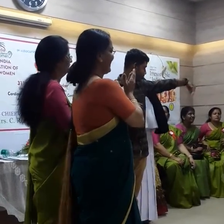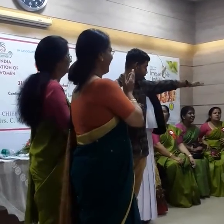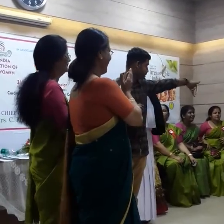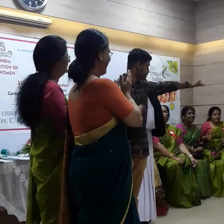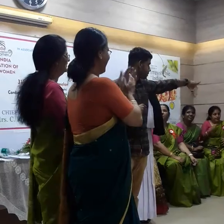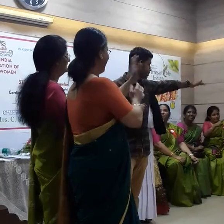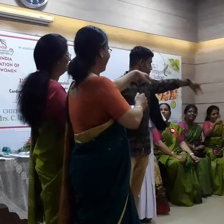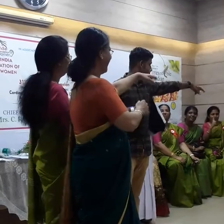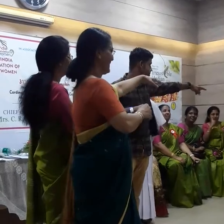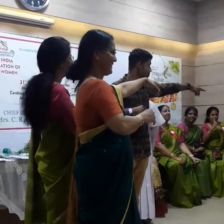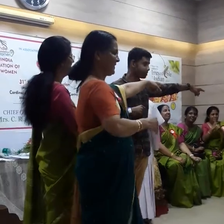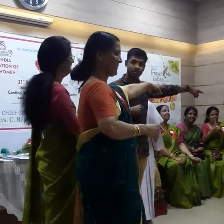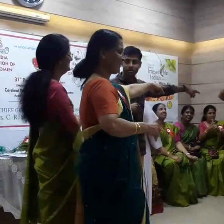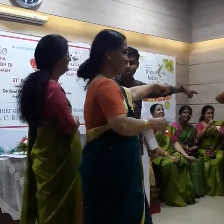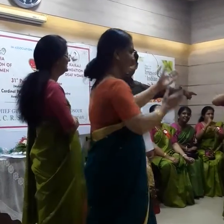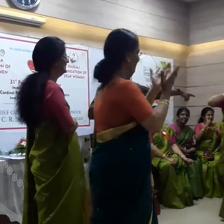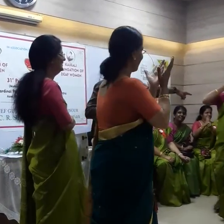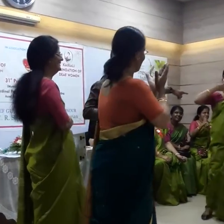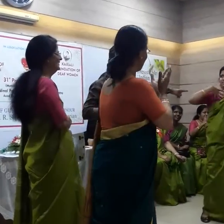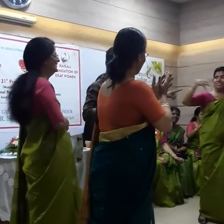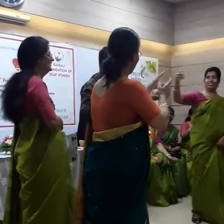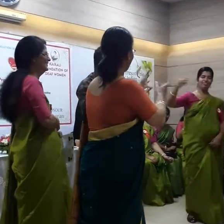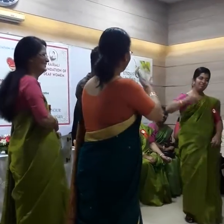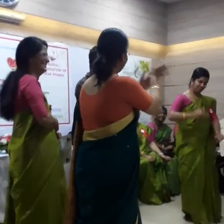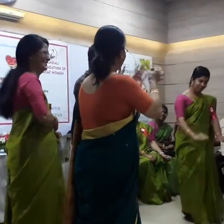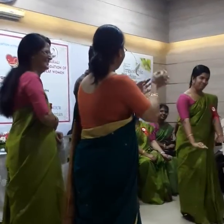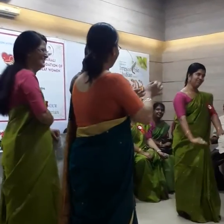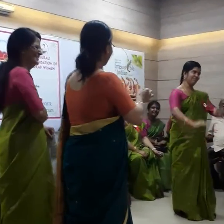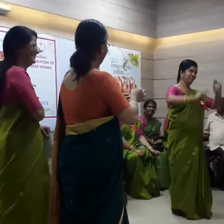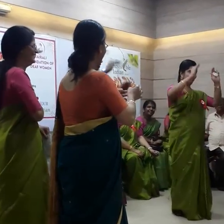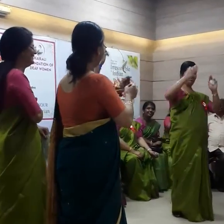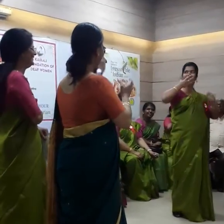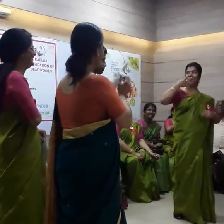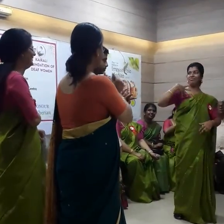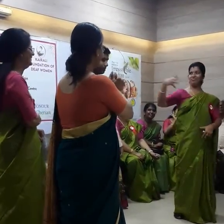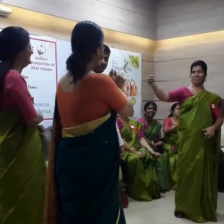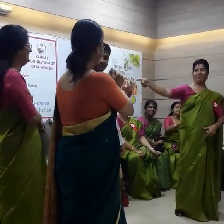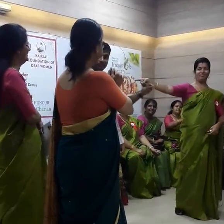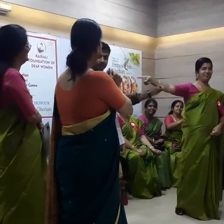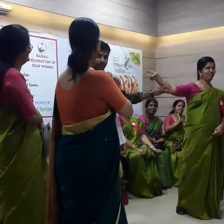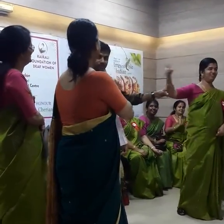Thank you.